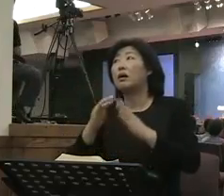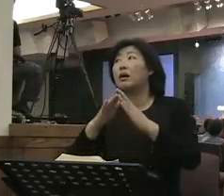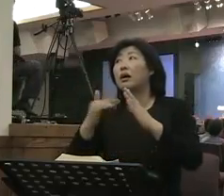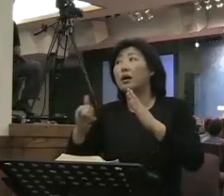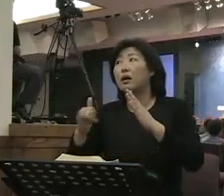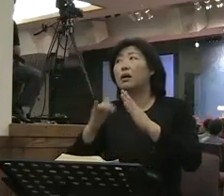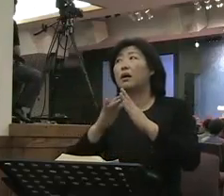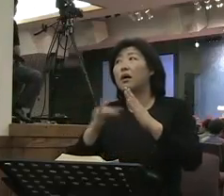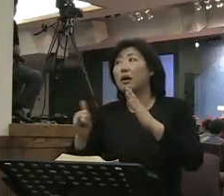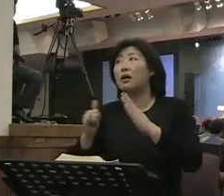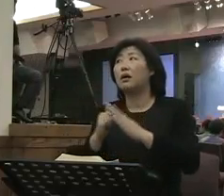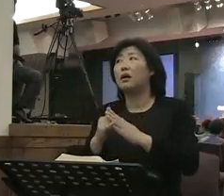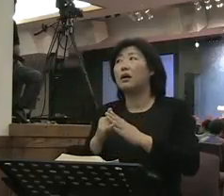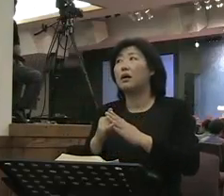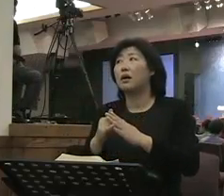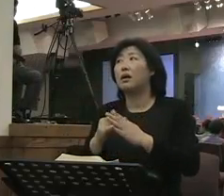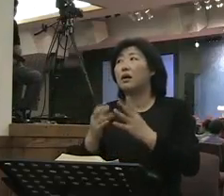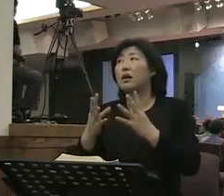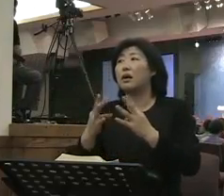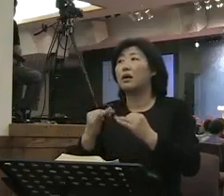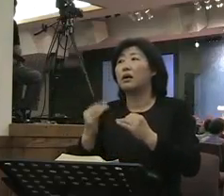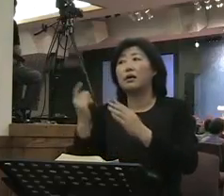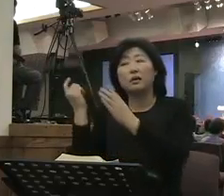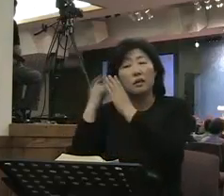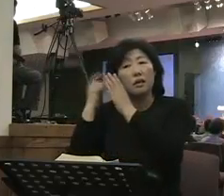아마 갔을 것입니다. 많은 분들 들으셨죠?